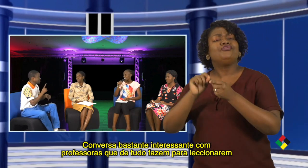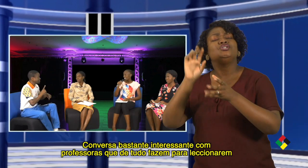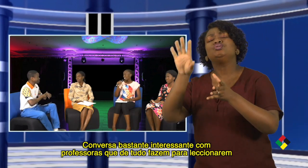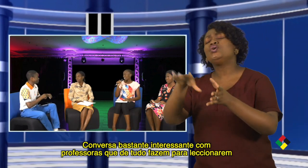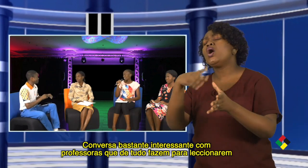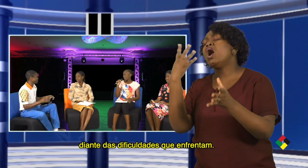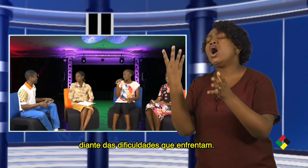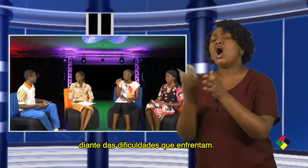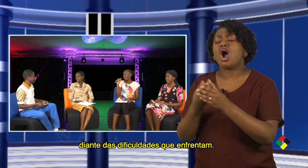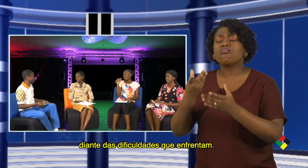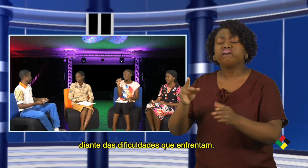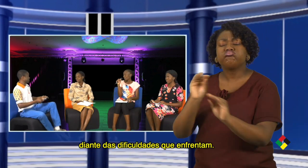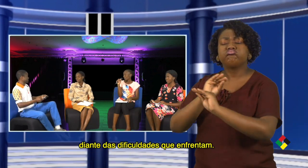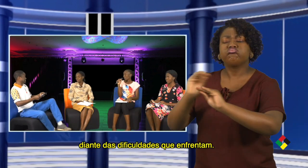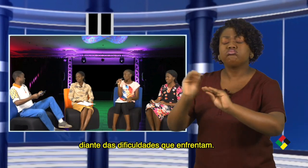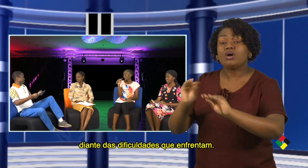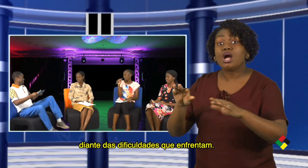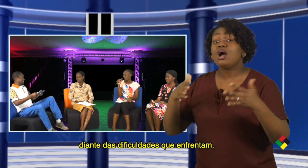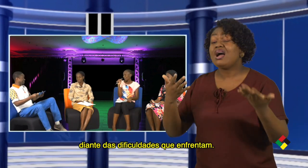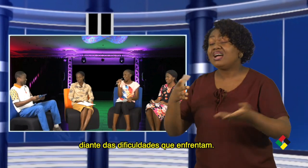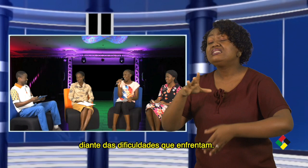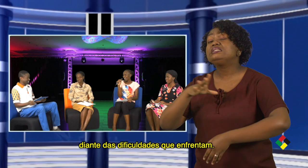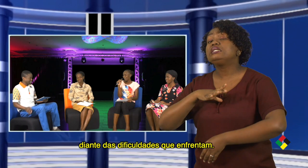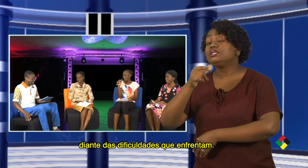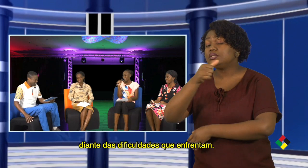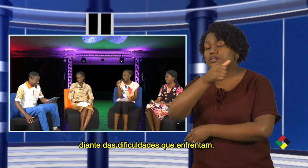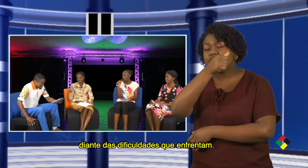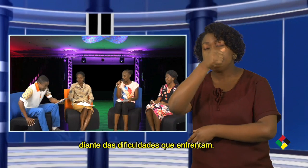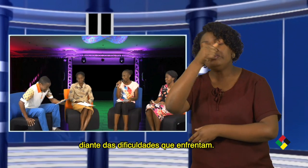para lecionarem diante das dificuldades que enfrentam.